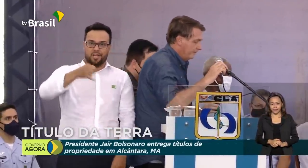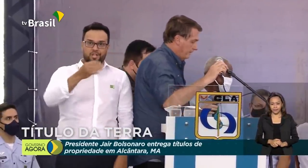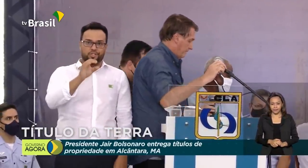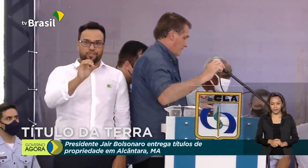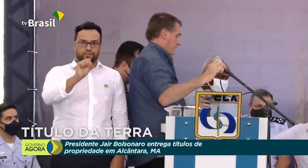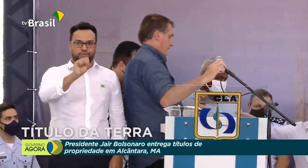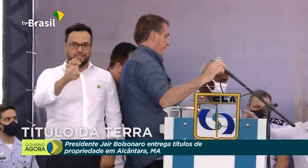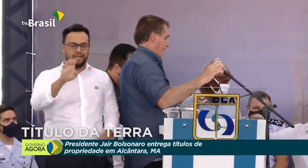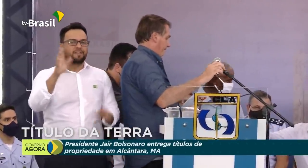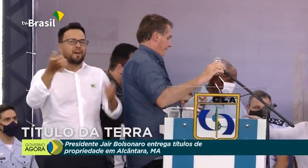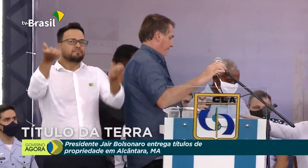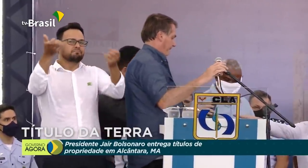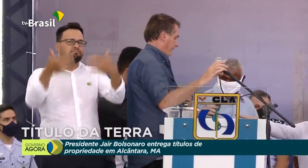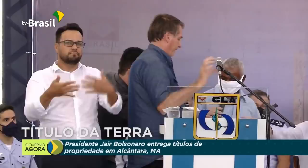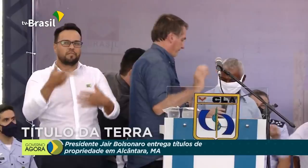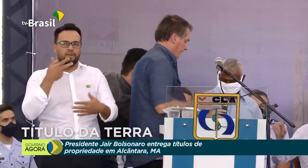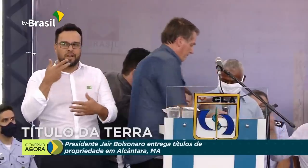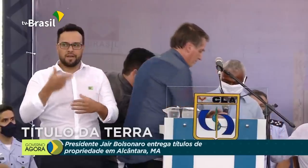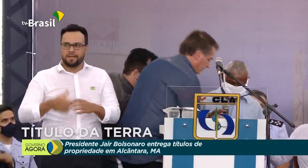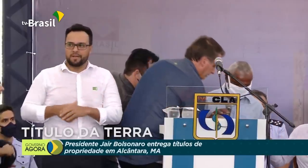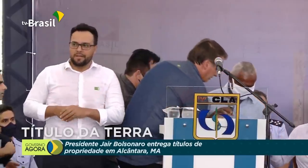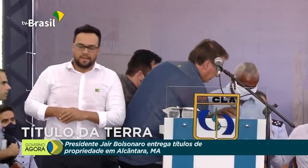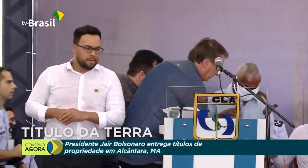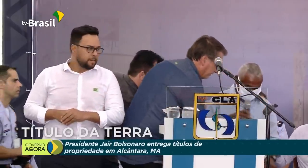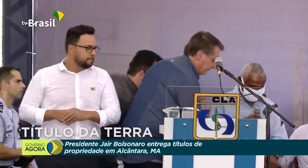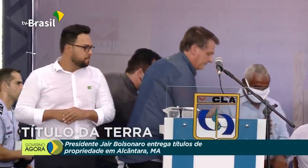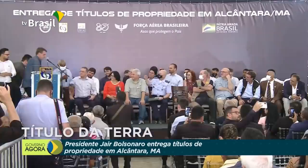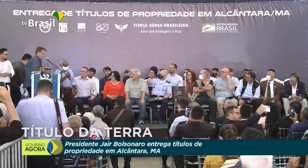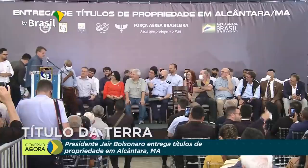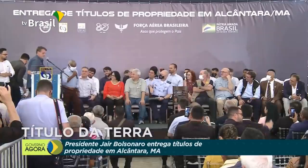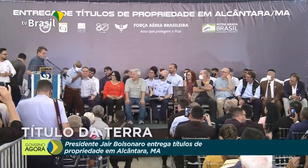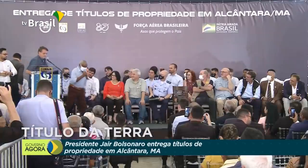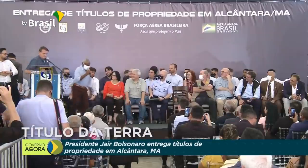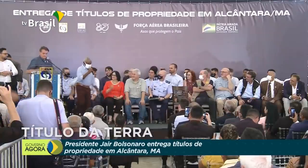Pega o microfone aqui, ó. Pega aqui, fala aqui, ó. Segura.